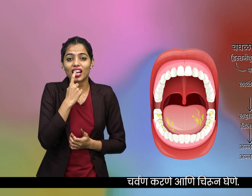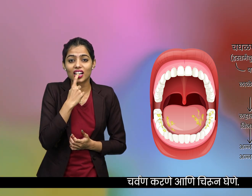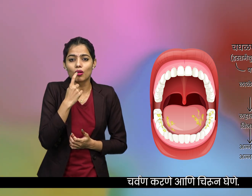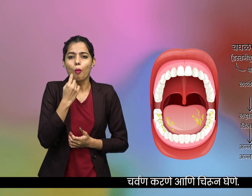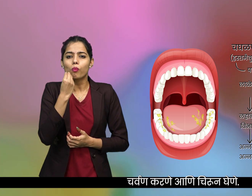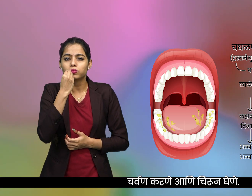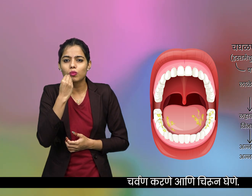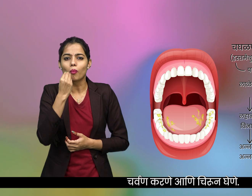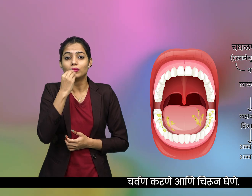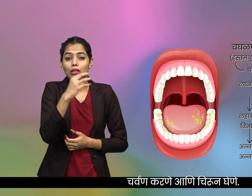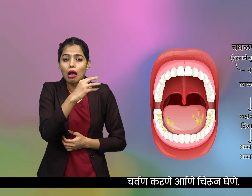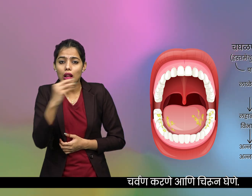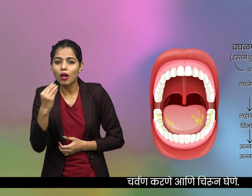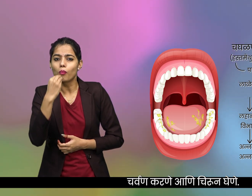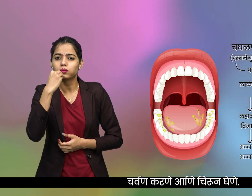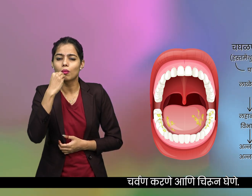चरवण करणे आणि चिरून घेणे